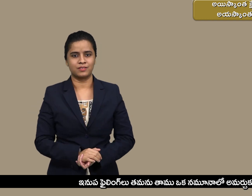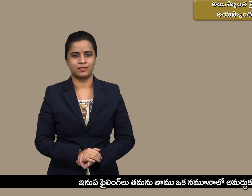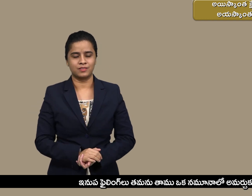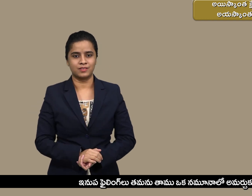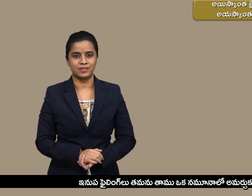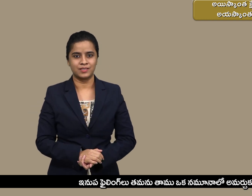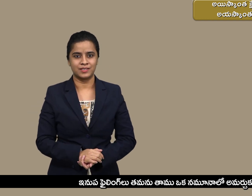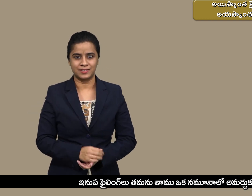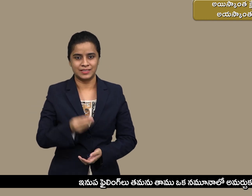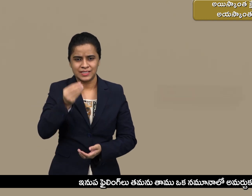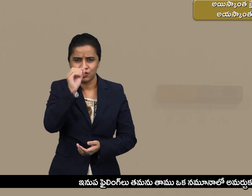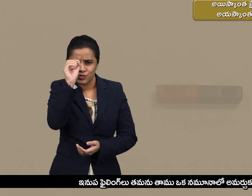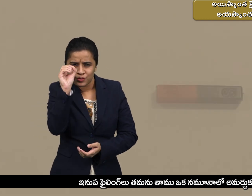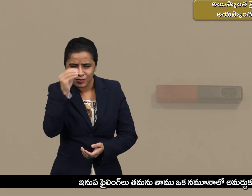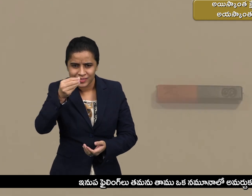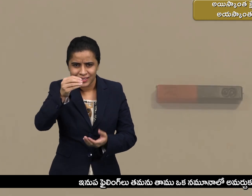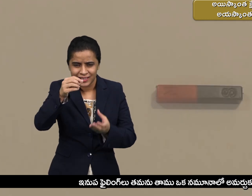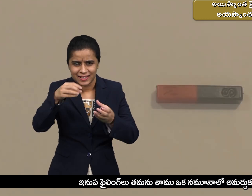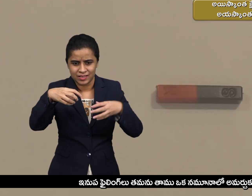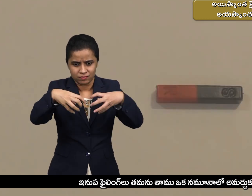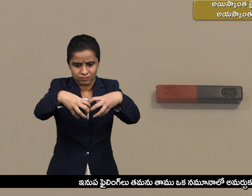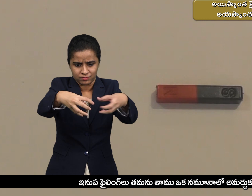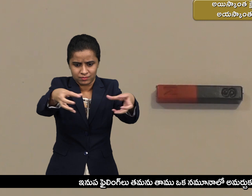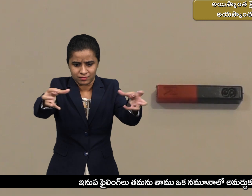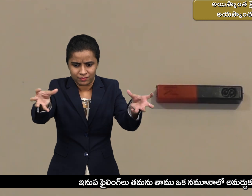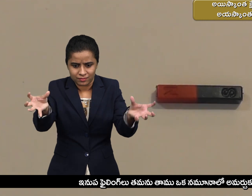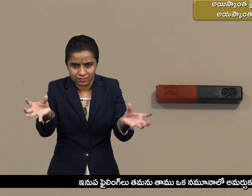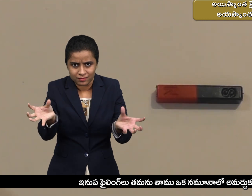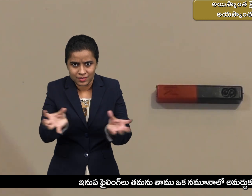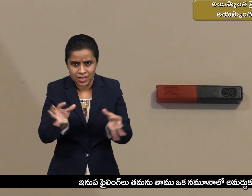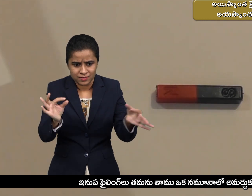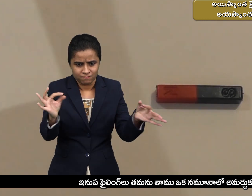ఇనుప ఫైలింగులు తమను తాము ఒక నమూనాలో అమర్చుకుంటాయి.